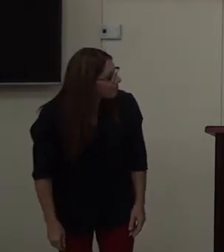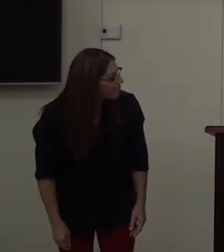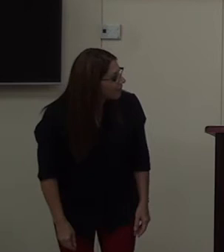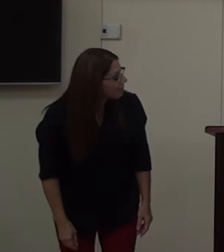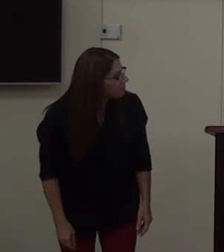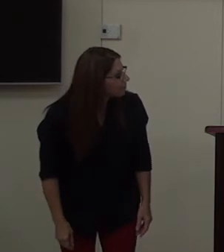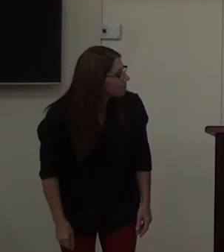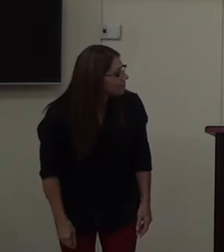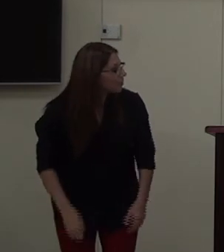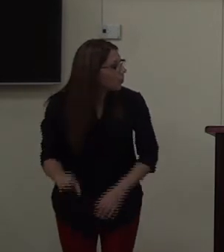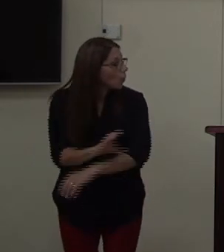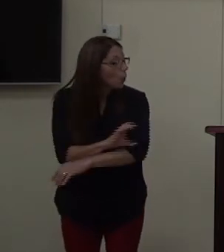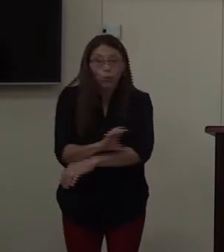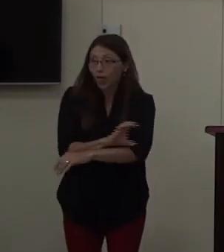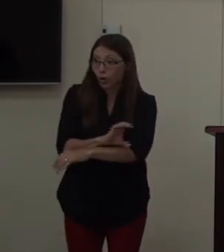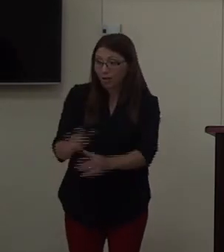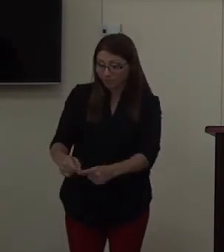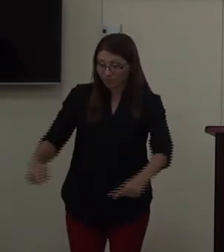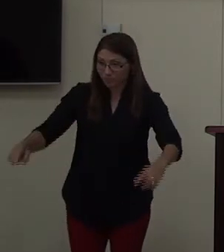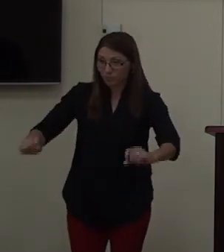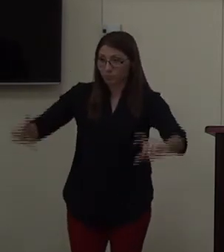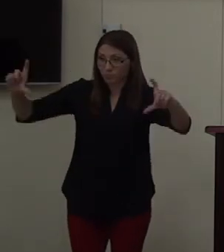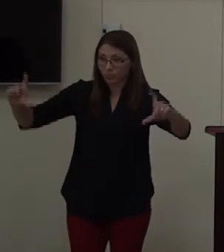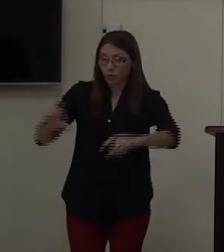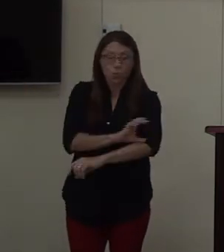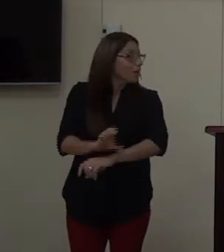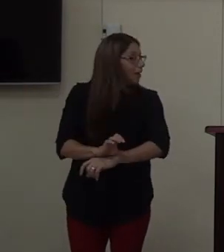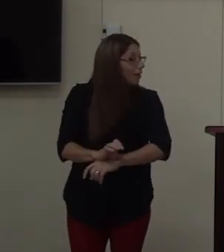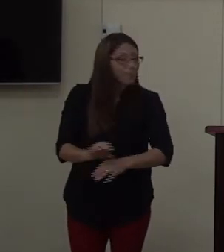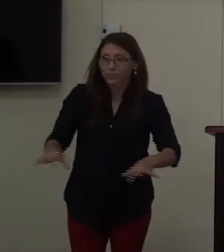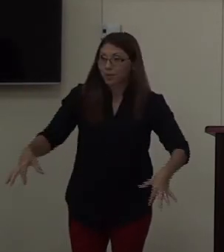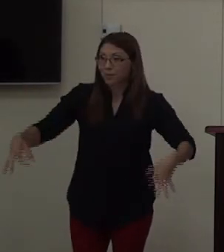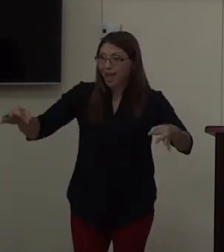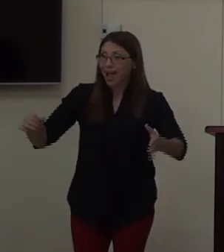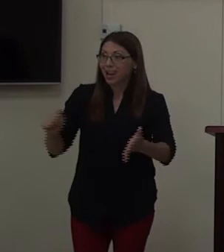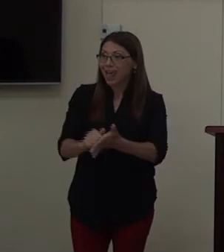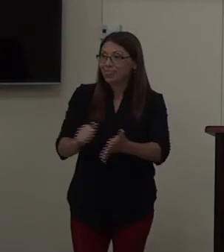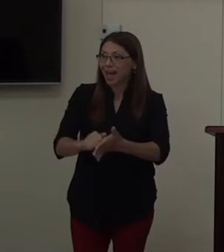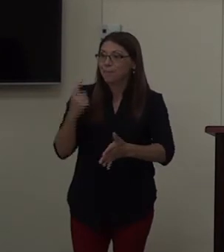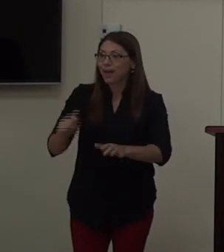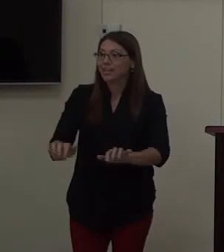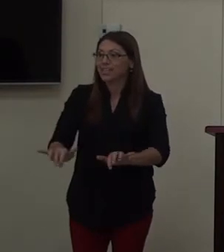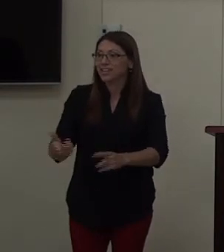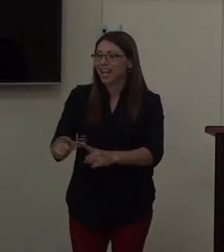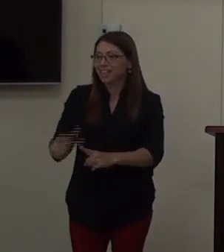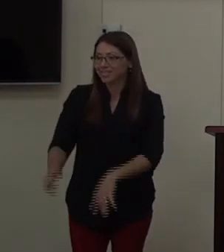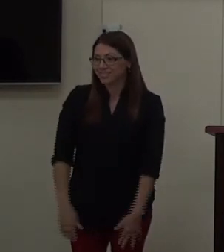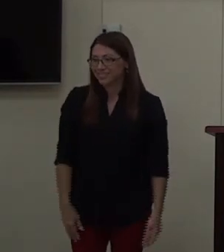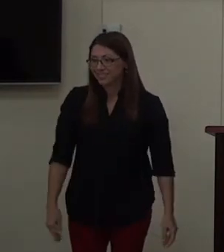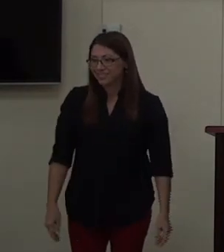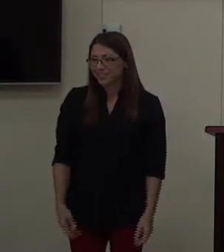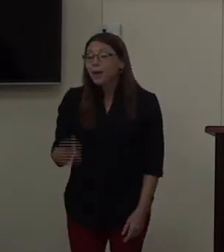aquí, computadora de escritorio, ¿verdad? Lata para escribir letras, ¿verdad? Entonces vean